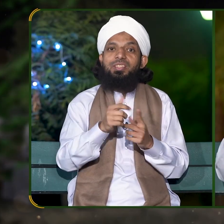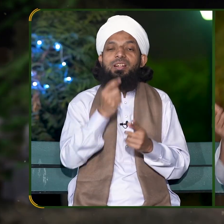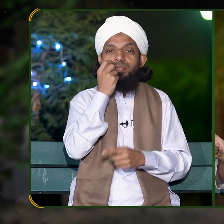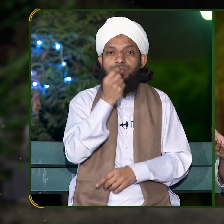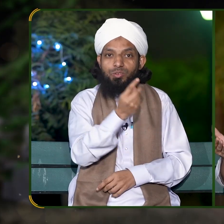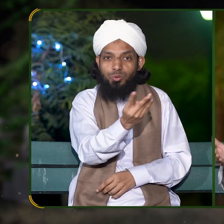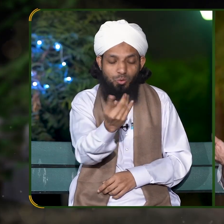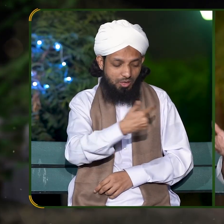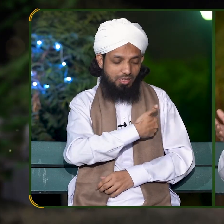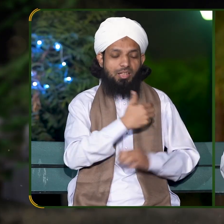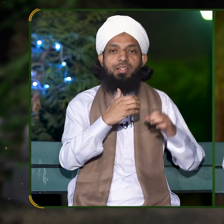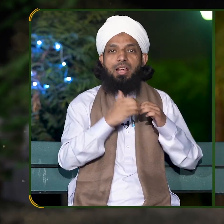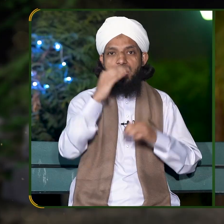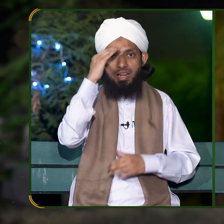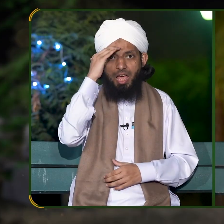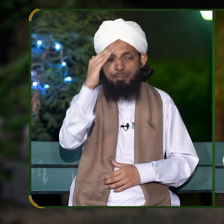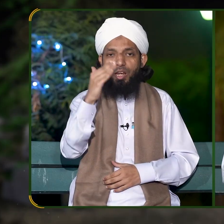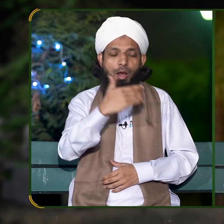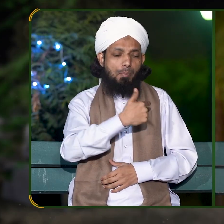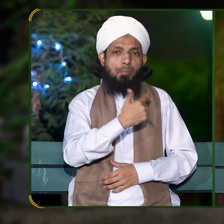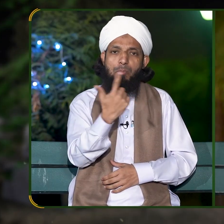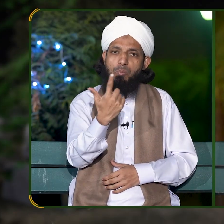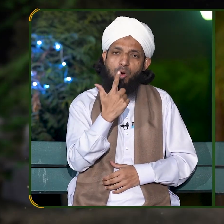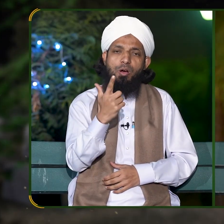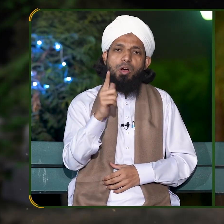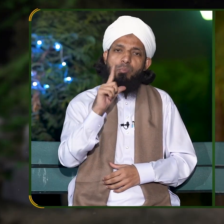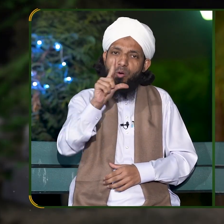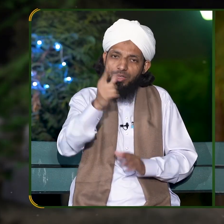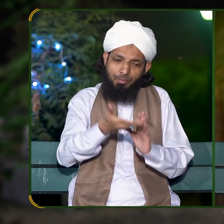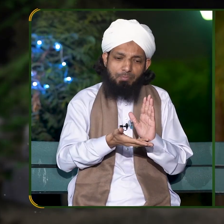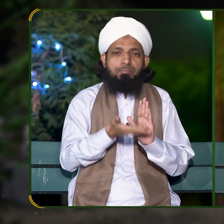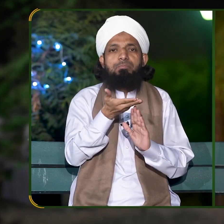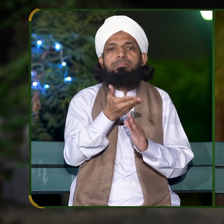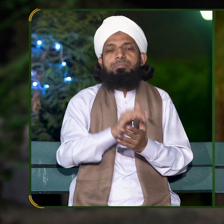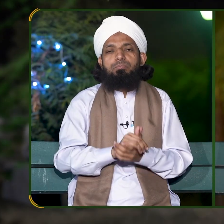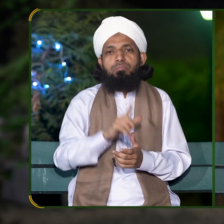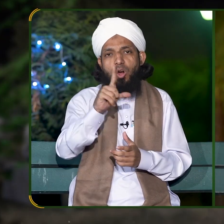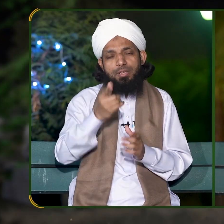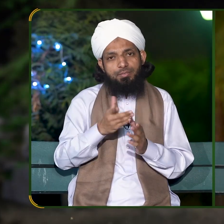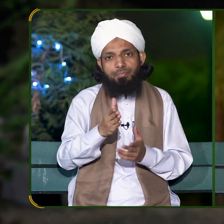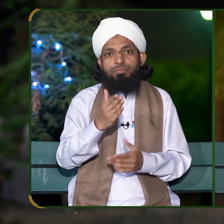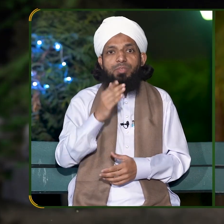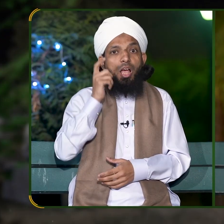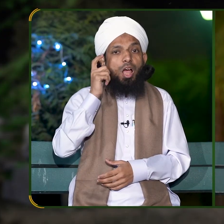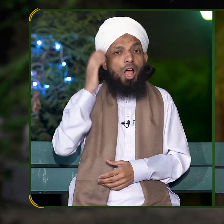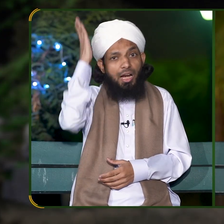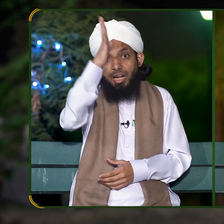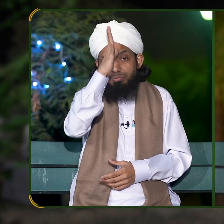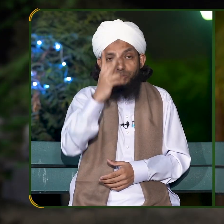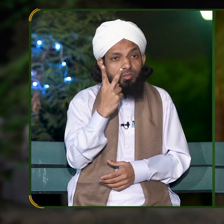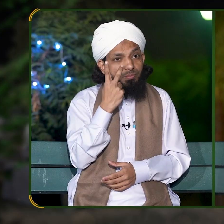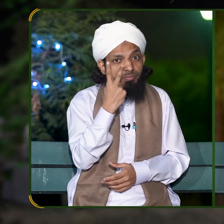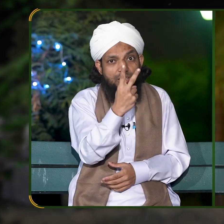لوگوں کے دلوں میں اسلام کی محبت کو پیدا کر رہا ہے۔ غیر مسلم دین اسلام کی یہ تعلیمات کو دیکھ